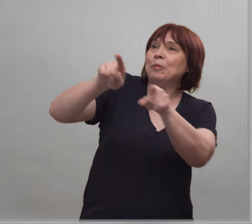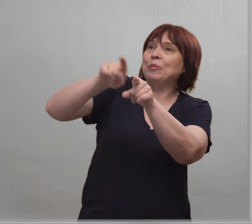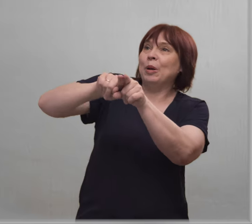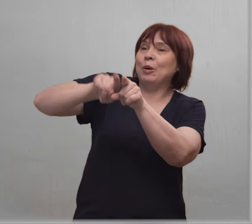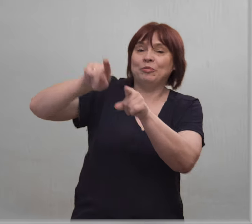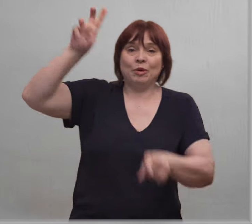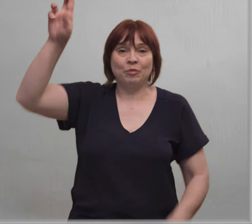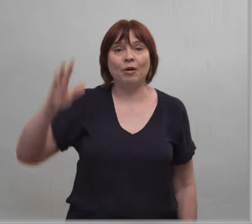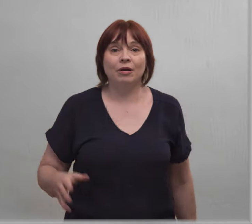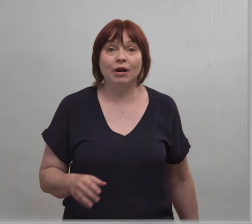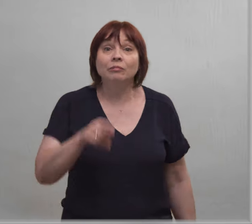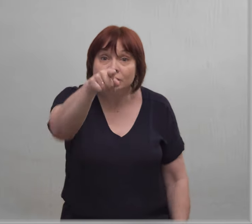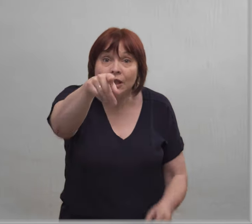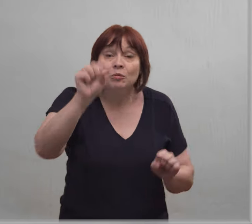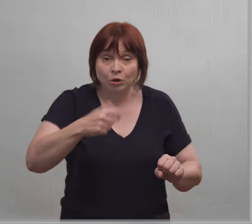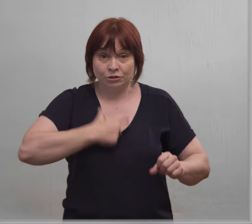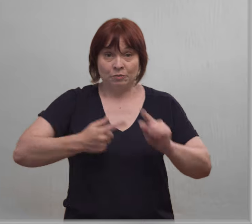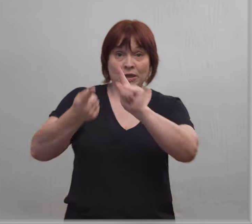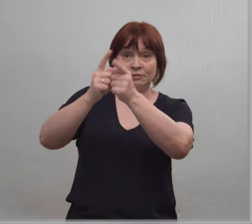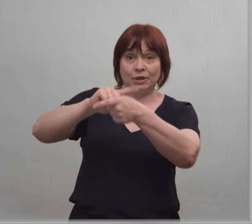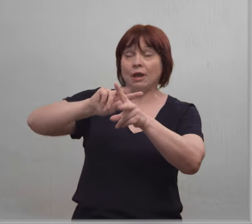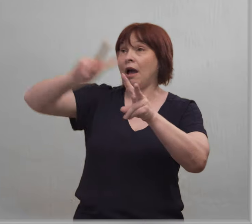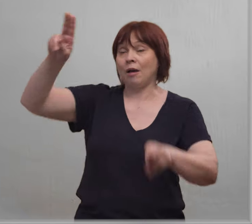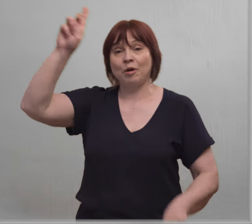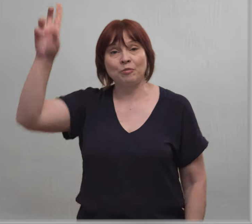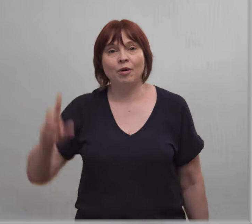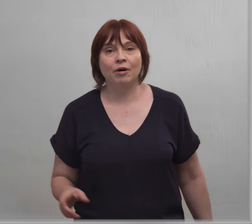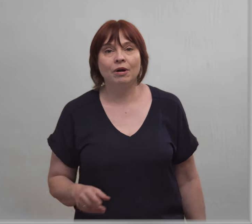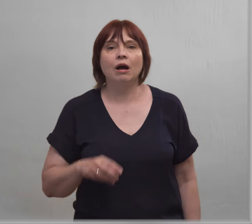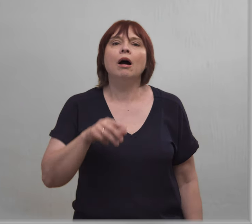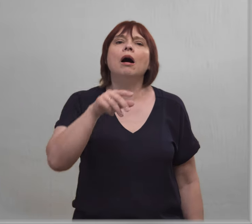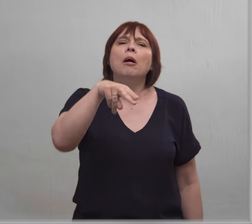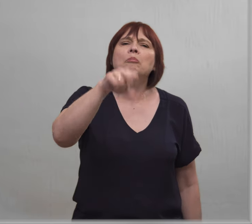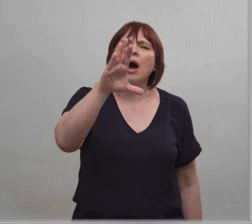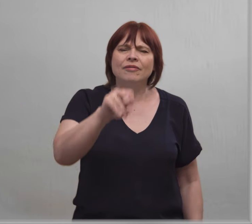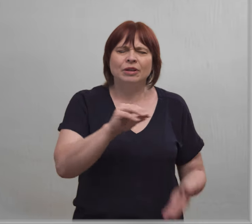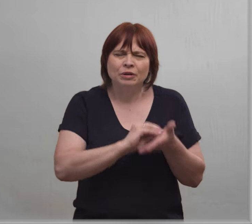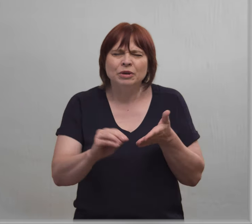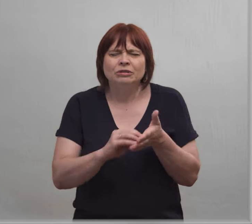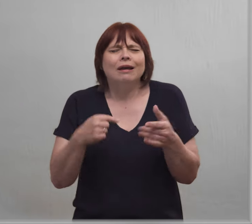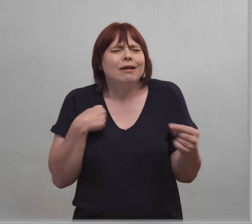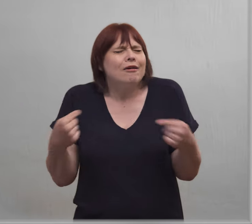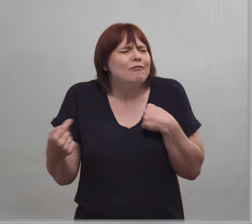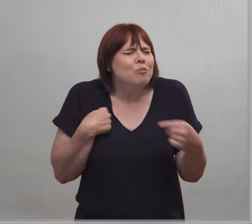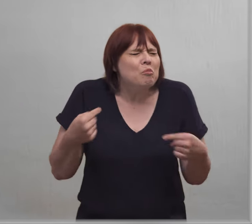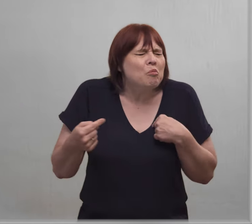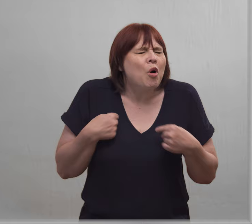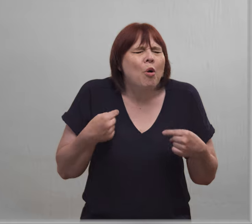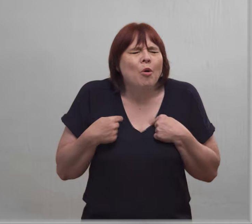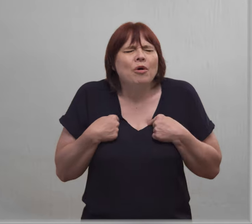пишет, кажется, Галатам и говорит, «Я в муках рождения, доколе не отобразится в вас